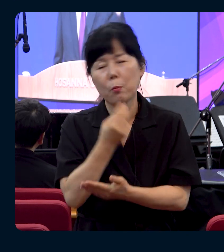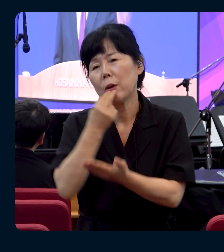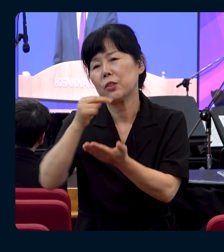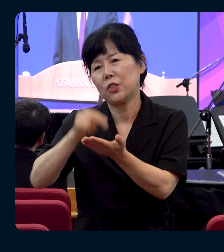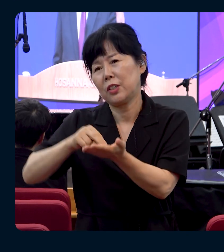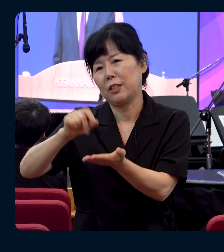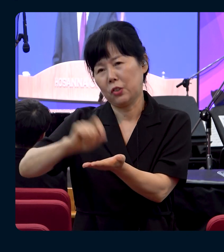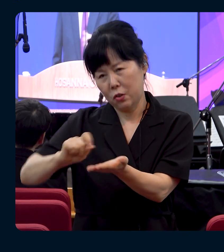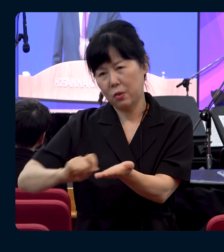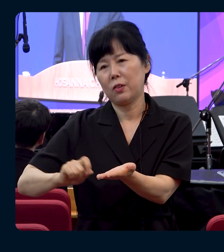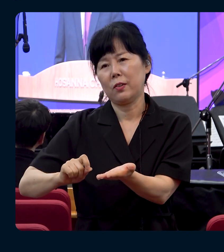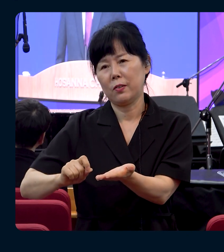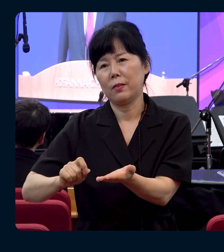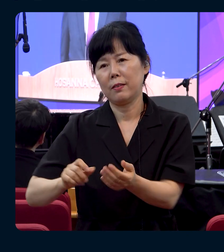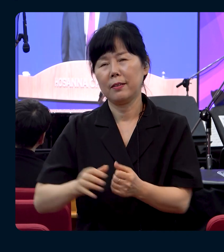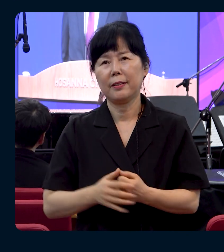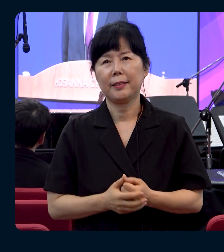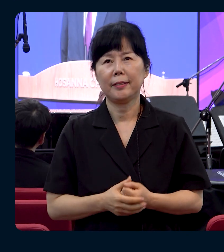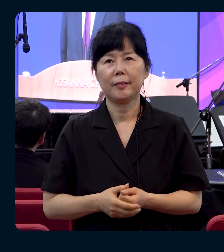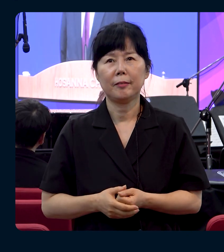못하면 방법이 없는 거예요.